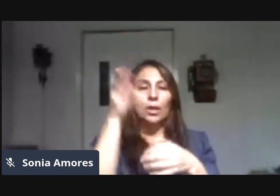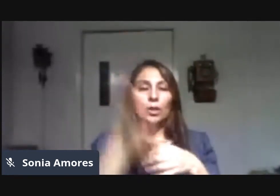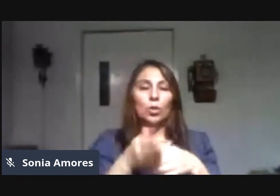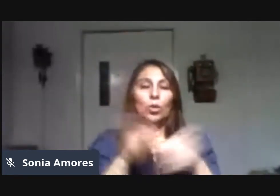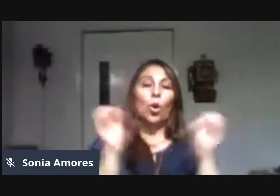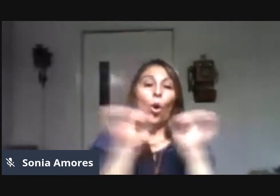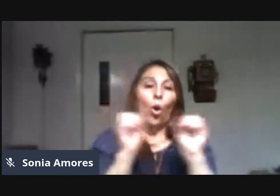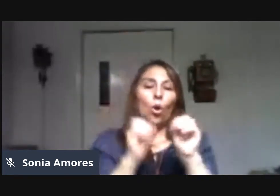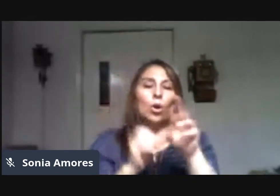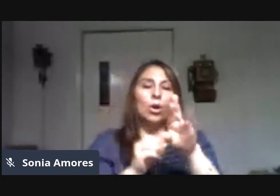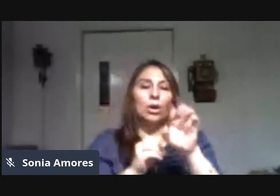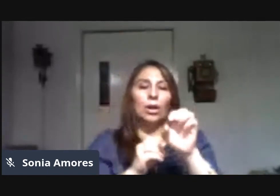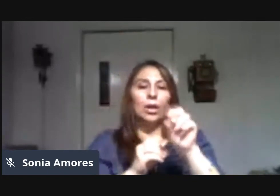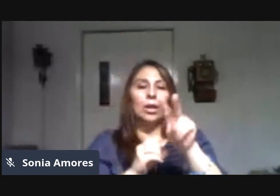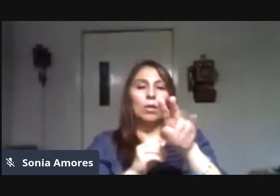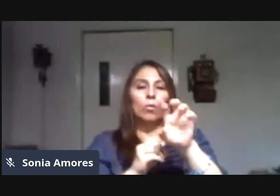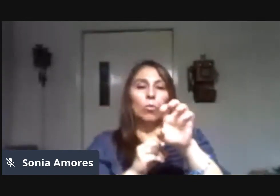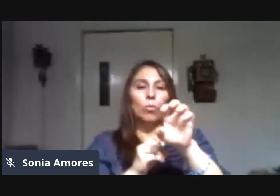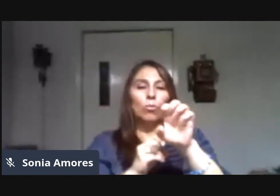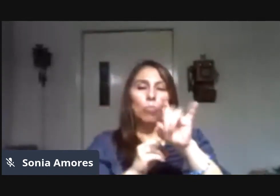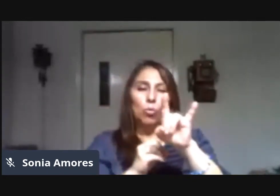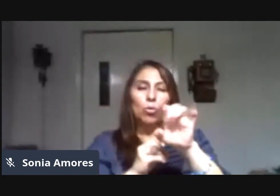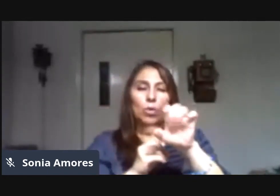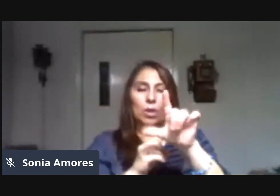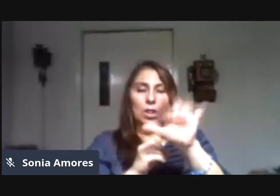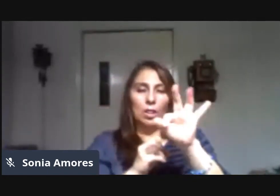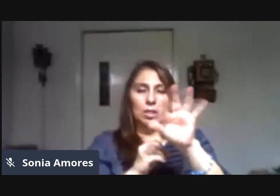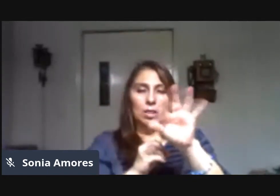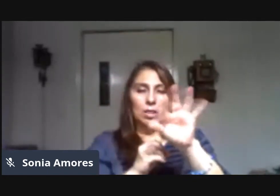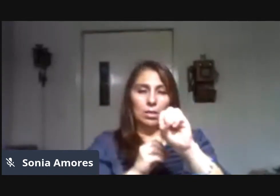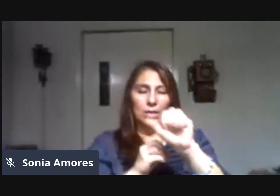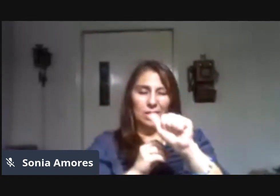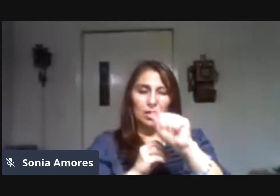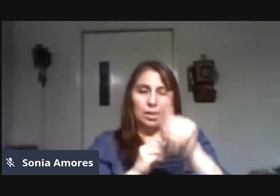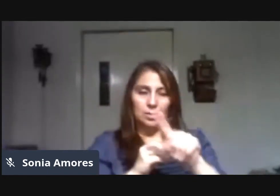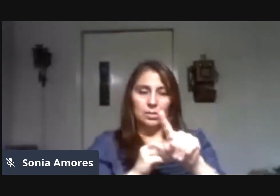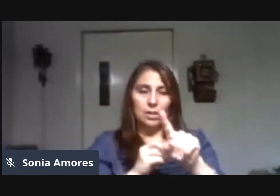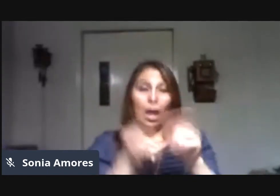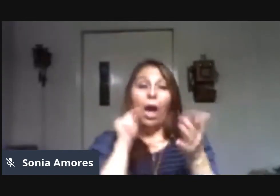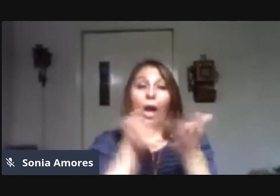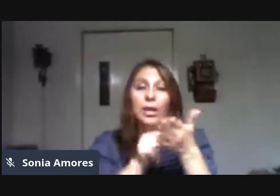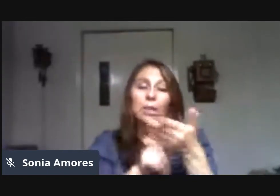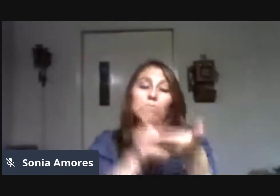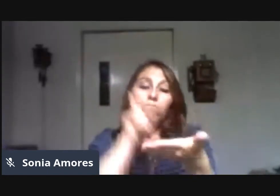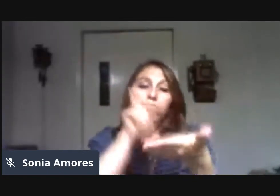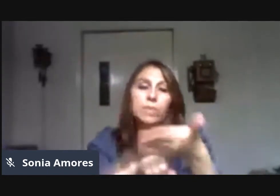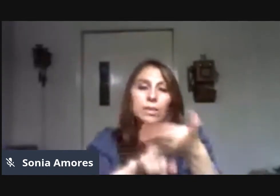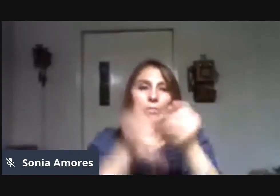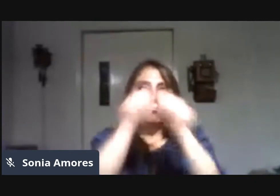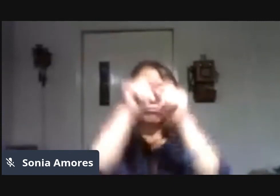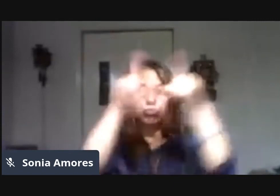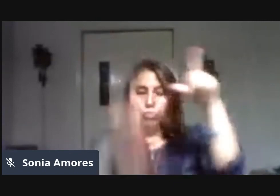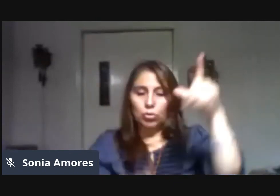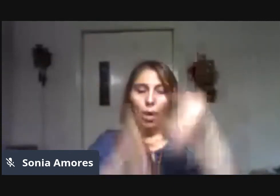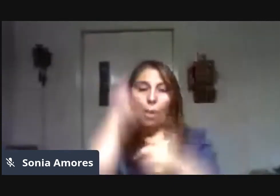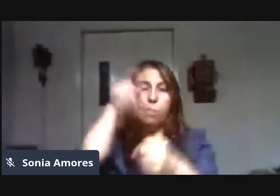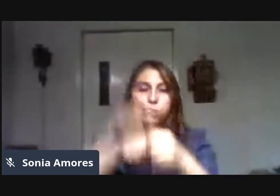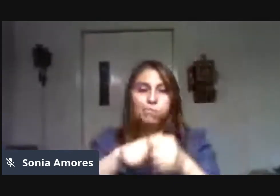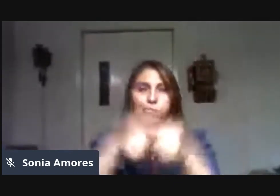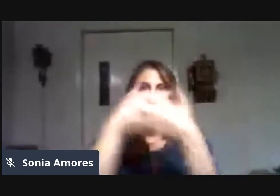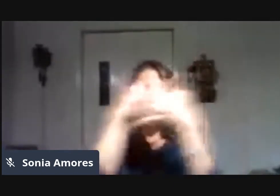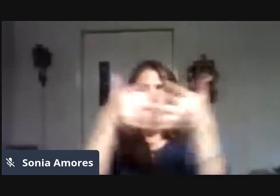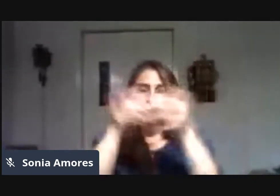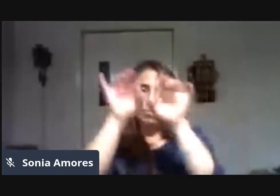En este enlace ustedes van a poder encontrar el formulario para que se inscriban a estas prácticas